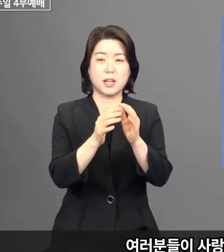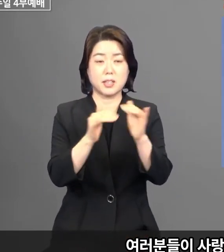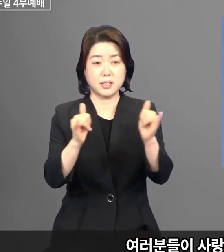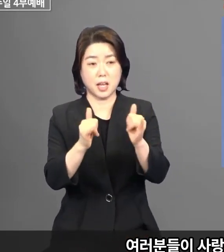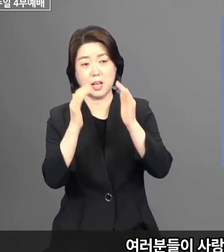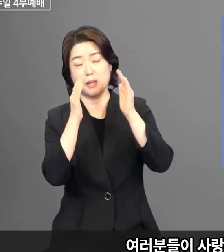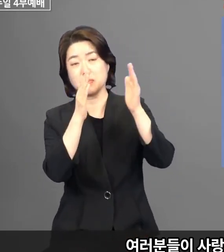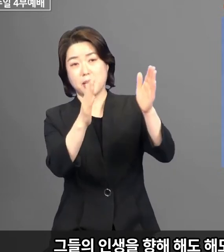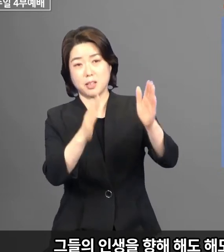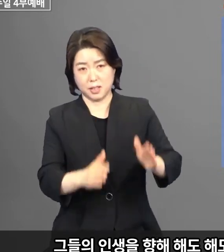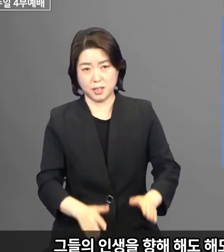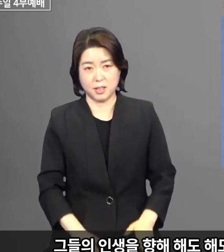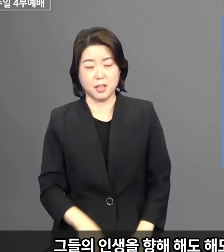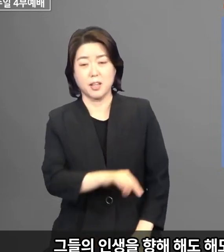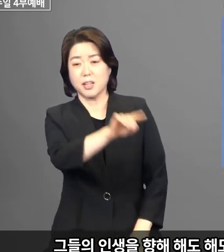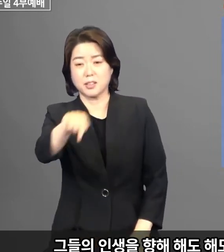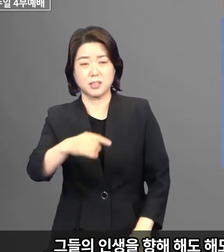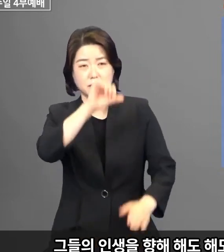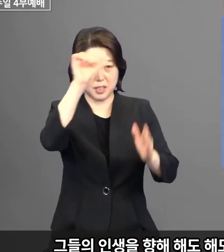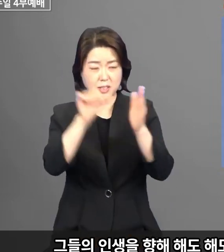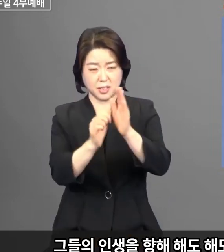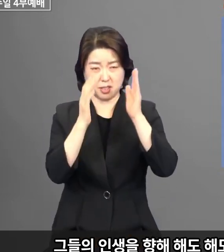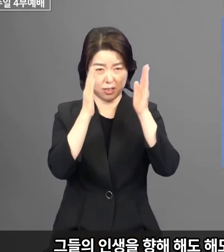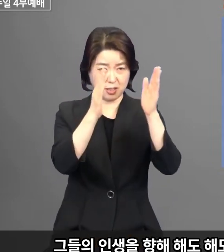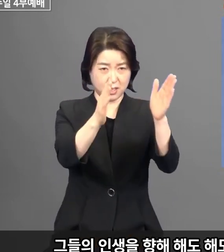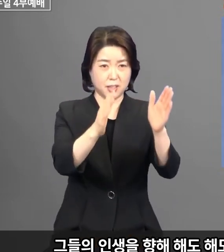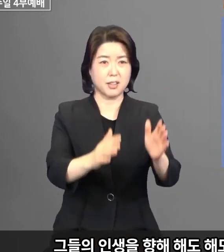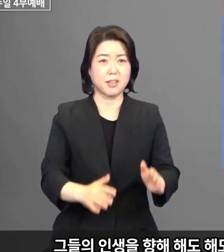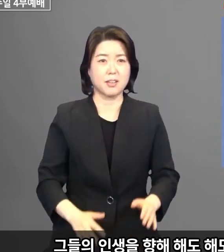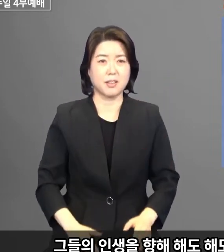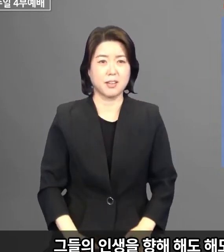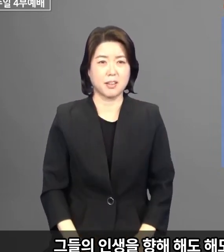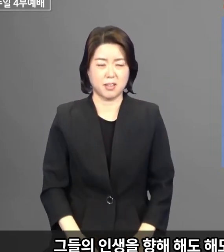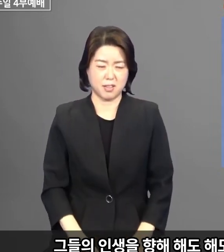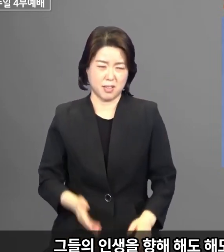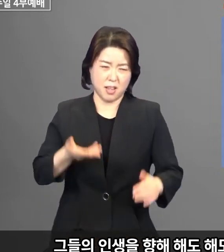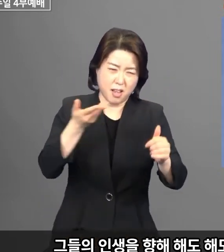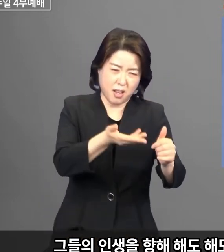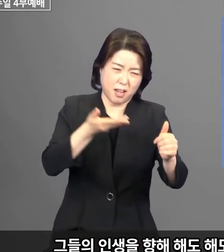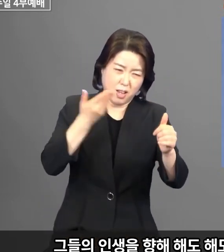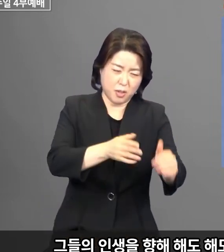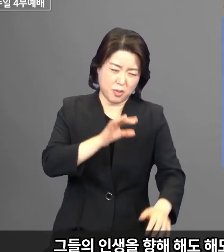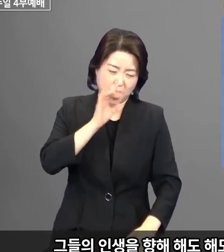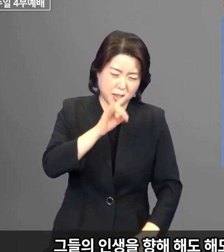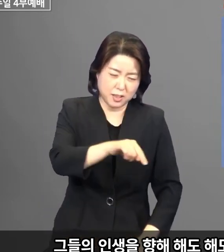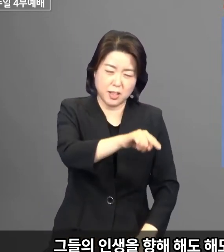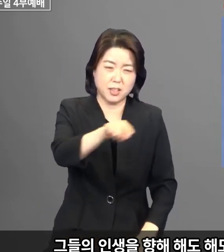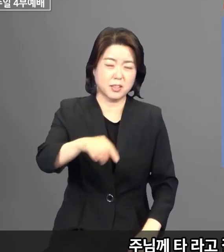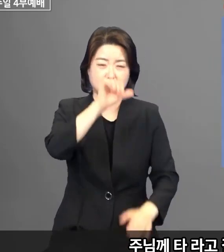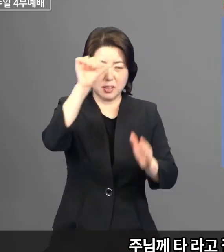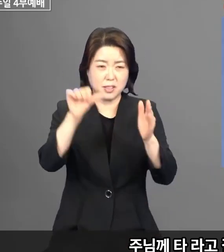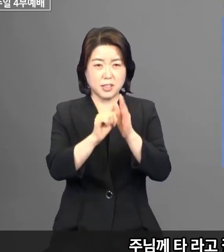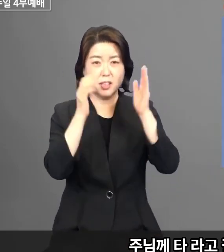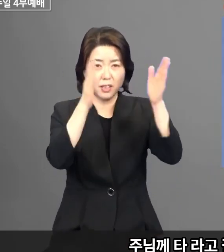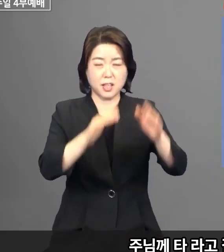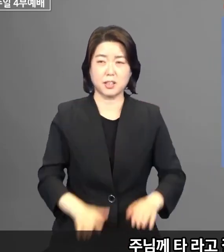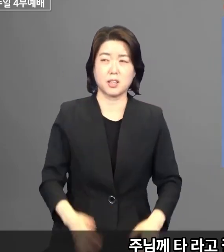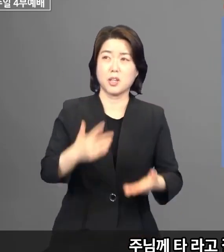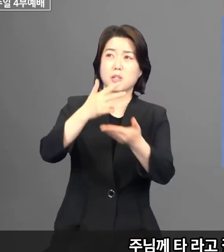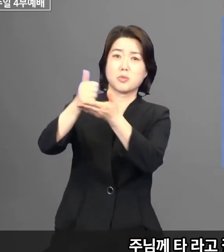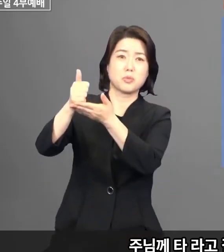향해, 그들의 인생을 향해, 해도 잘 안 되는 그 인생들을 향해